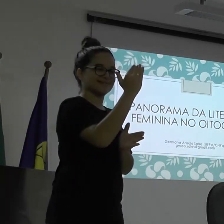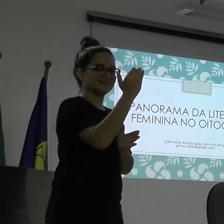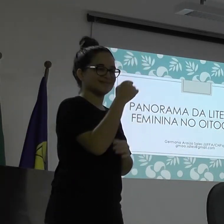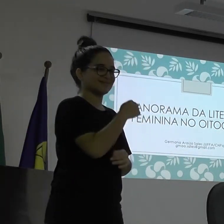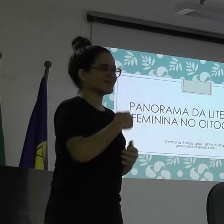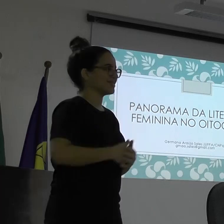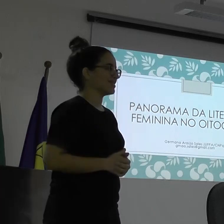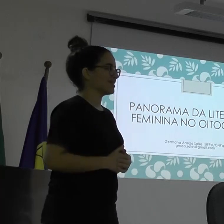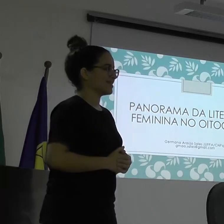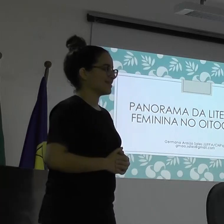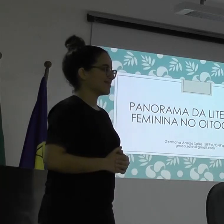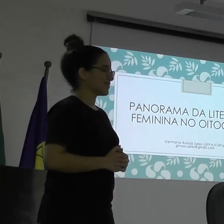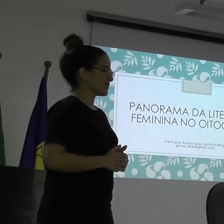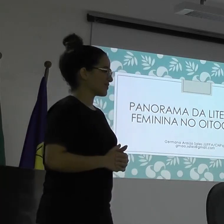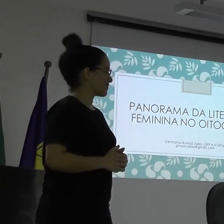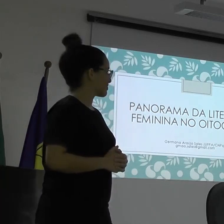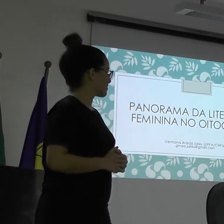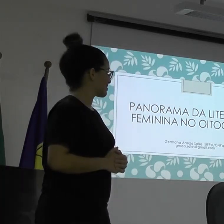Já que